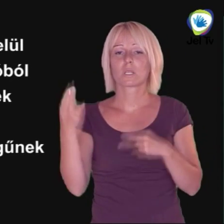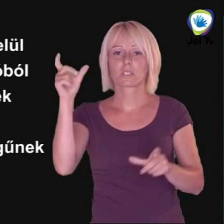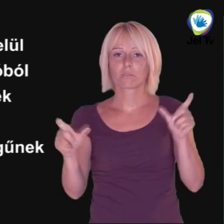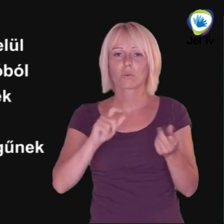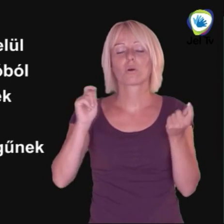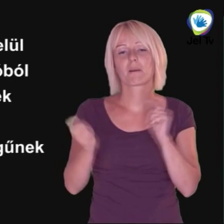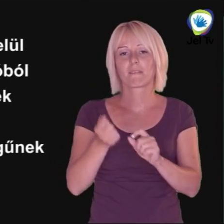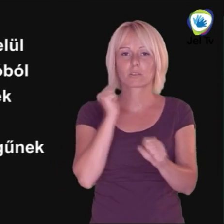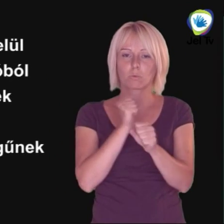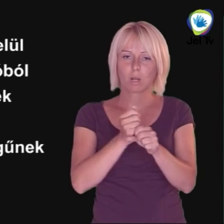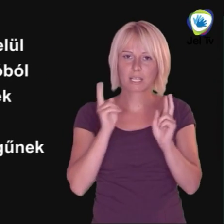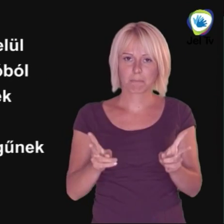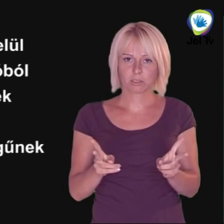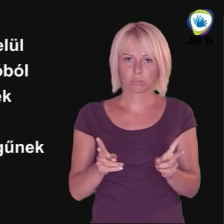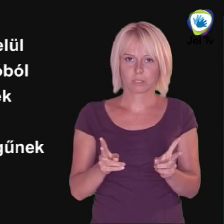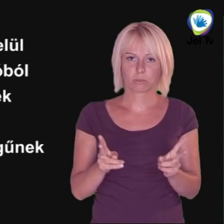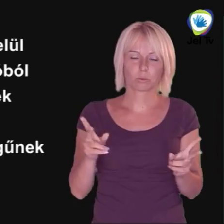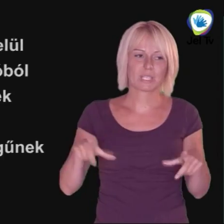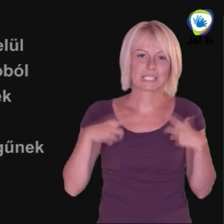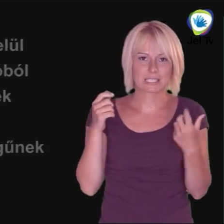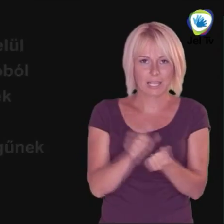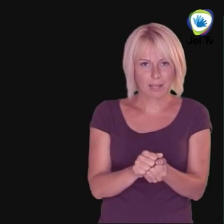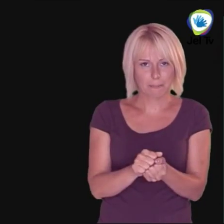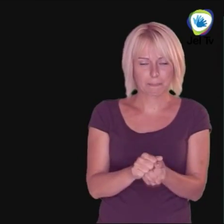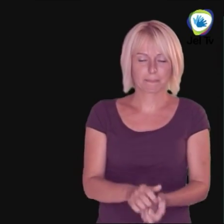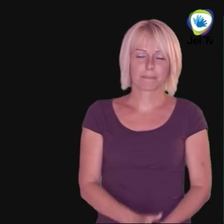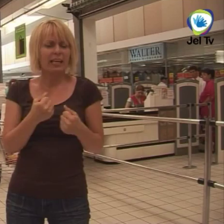28 fős megváltozott munkaképességű létszámot.